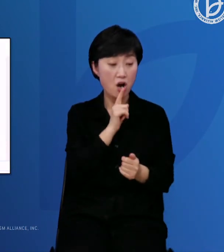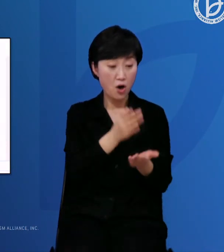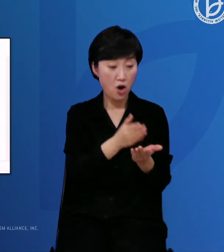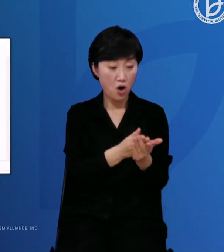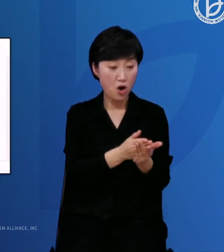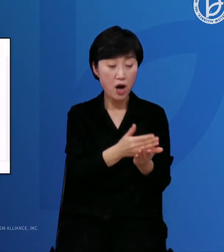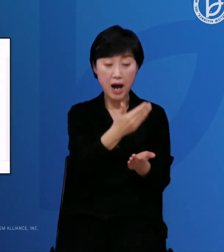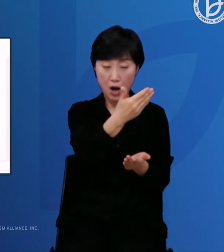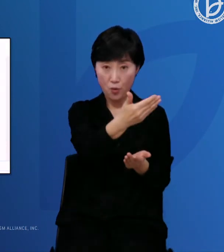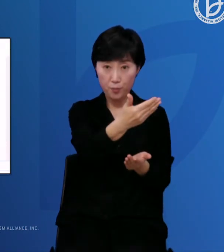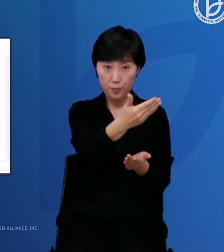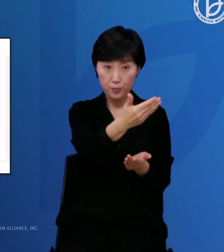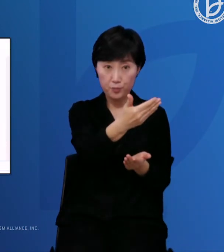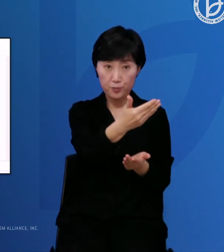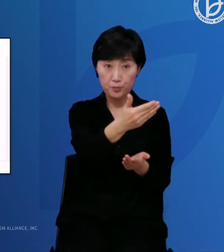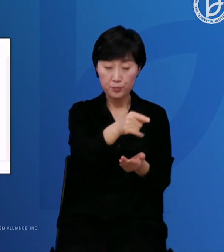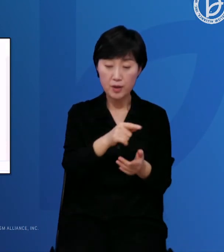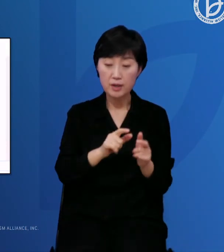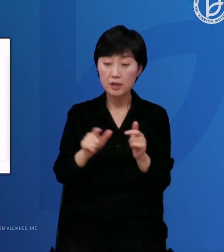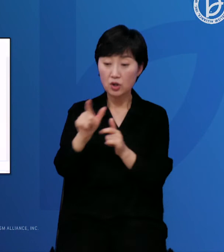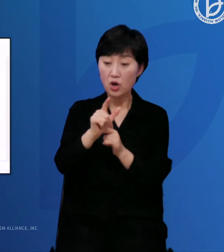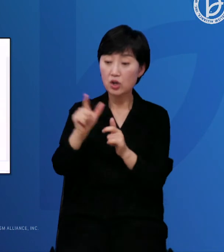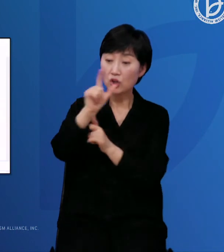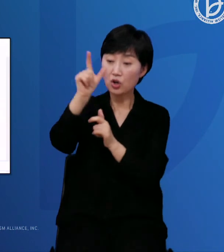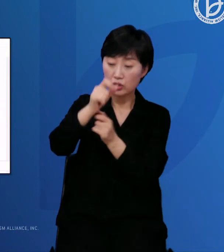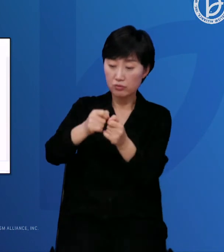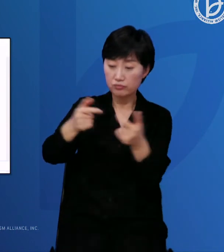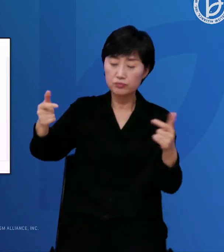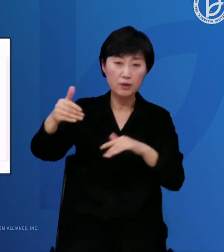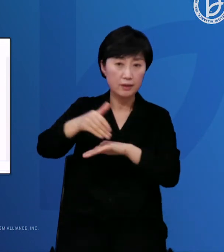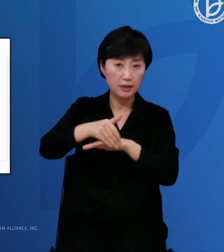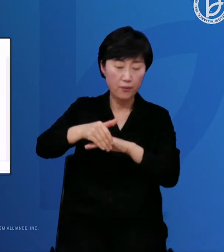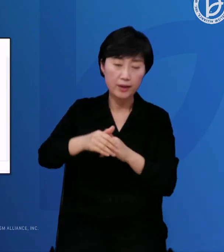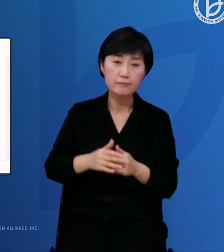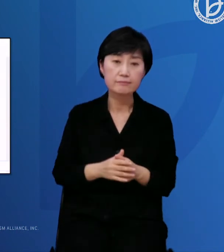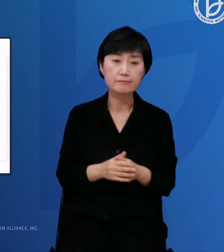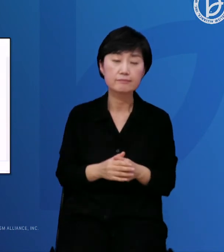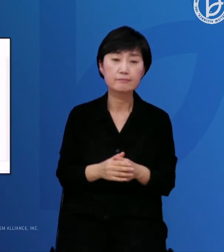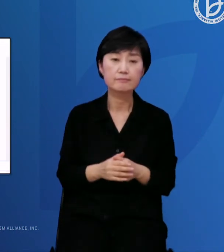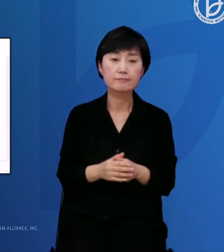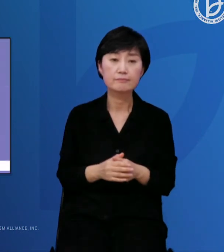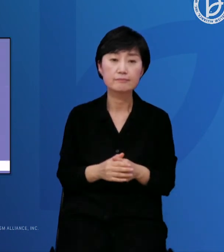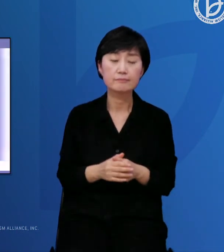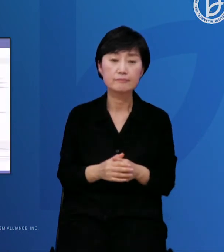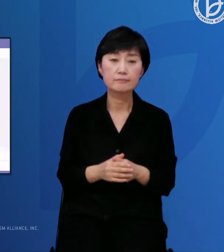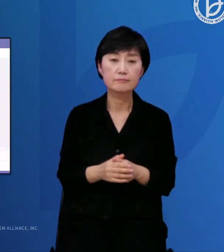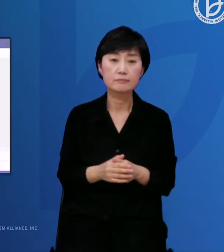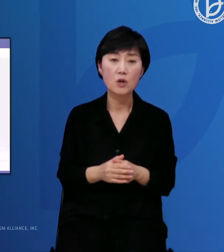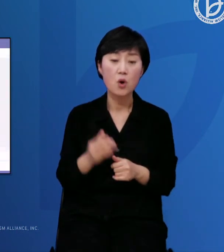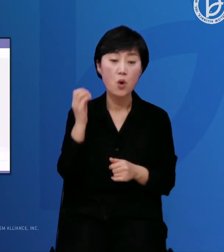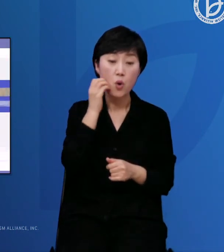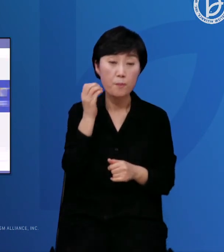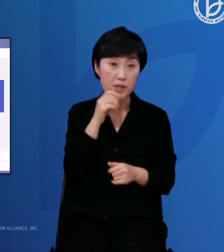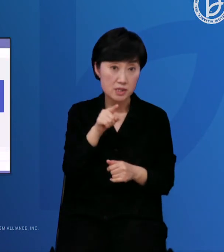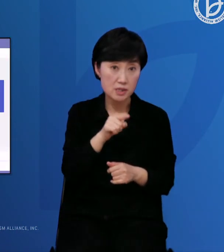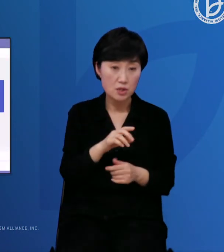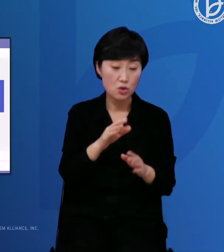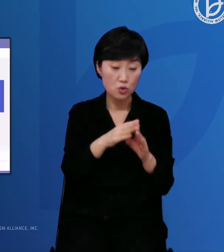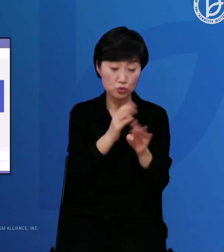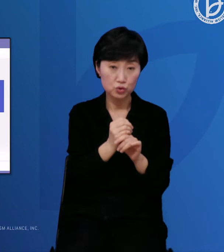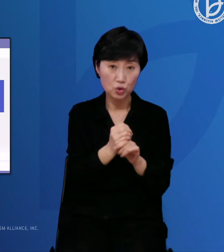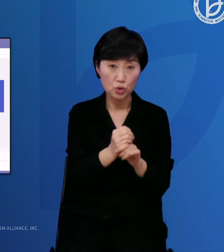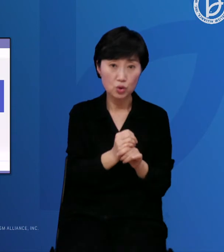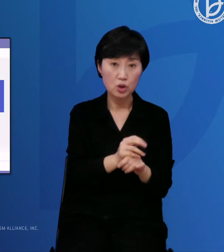언어로 운영되고 있으며 계속해서 통역 언어를 확대해 나갈 계획입니다. 공식 홈페이지는